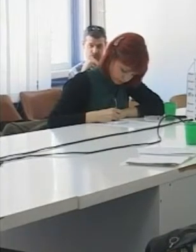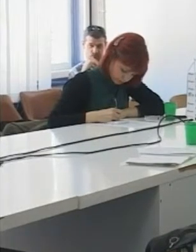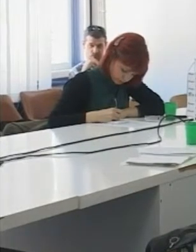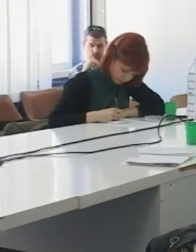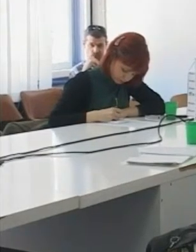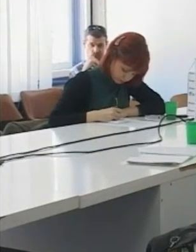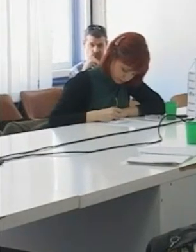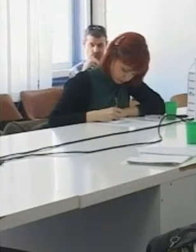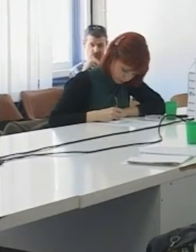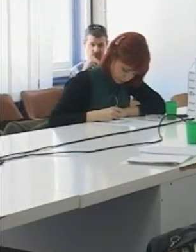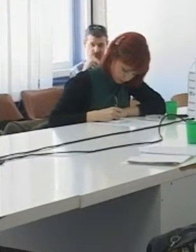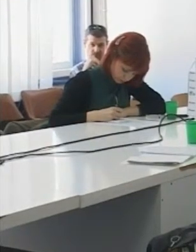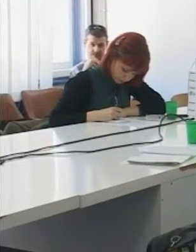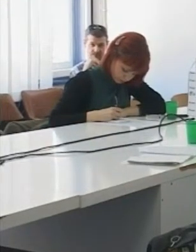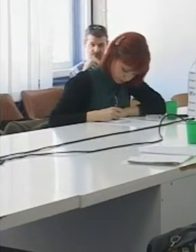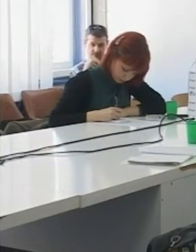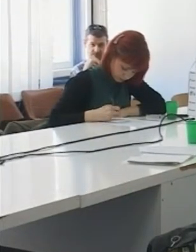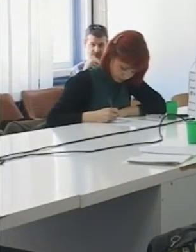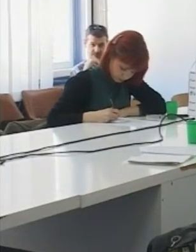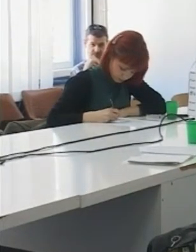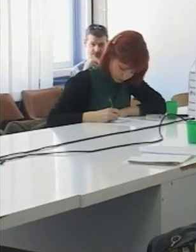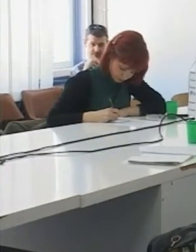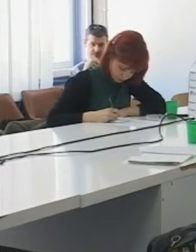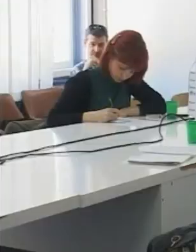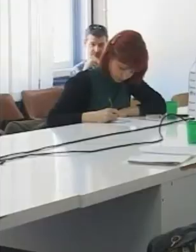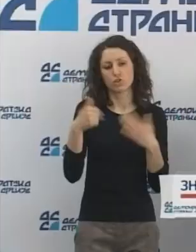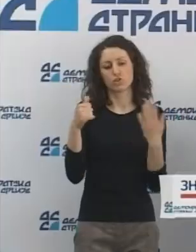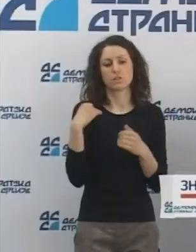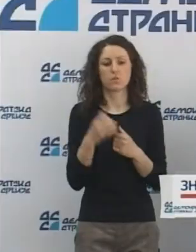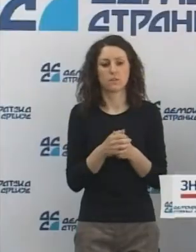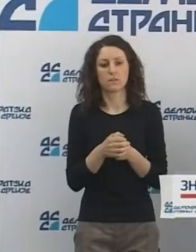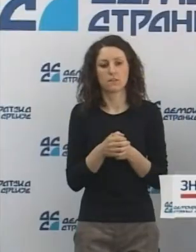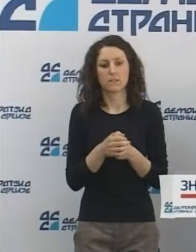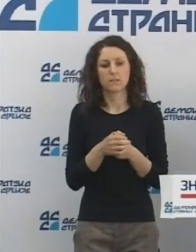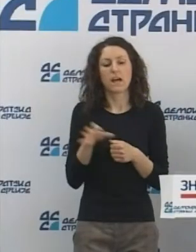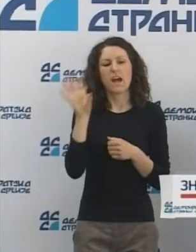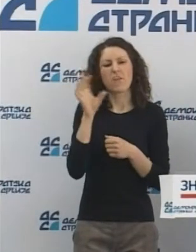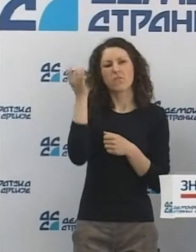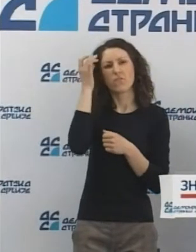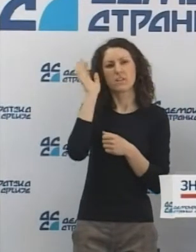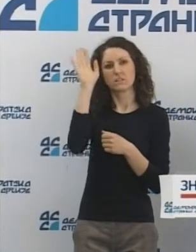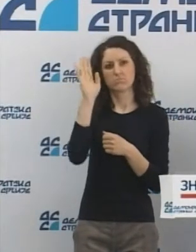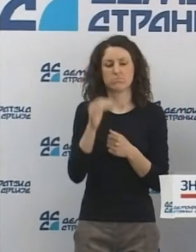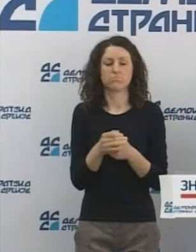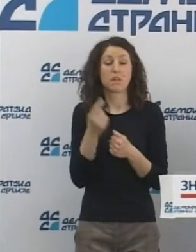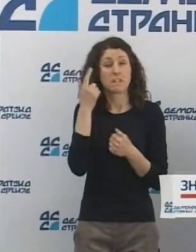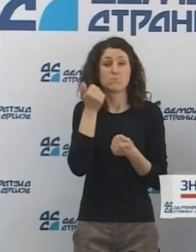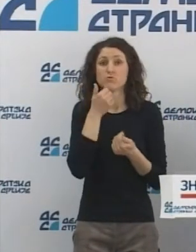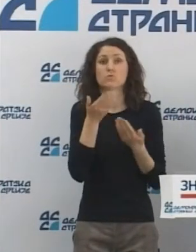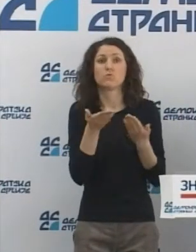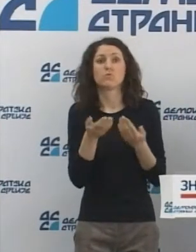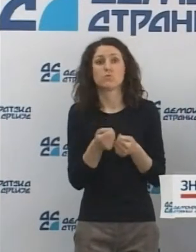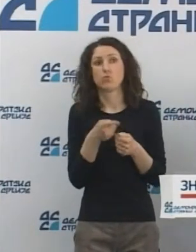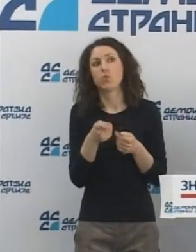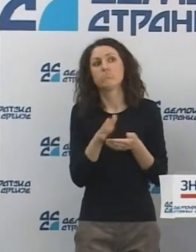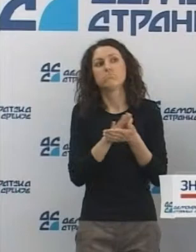protiv ulaska u Evropsku uniju i protiv promene Ustava Republike Srbije. Evrofanatici, ne znam na čemu to